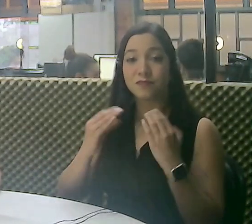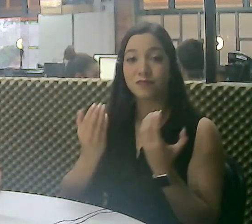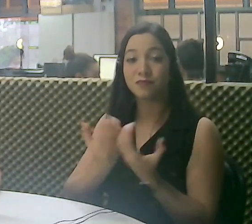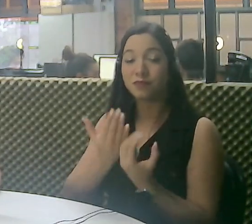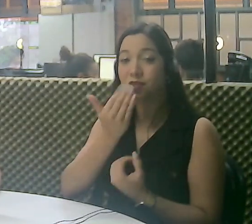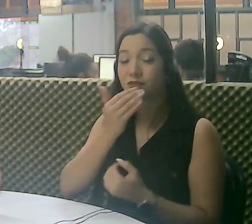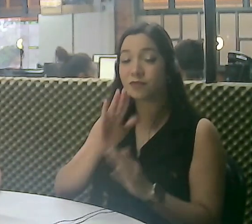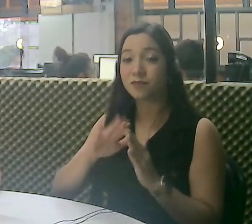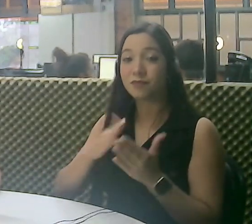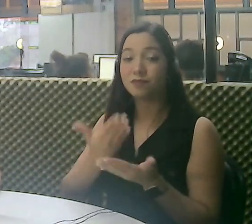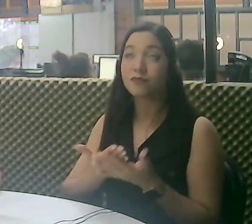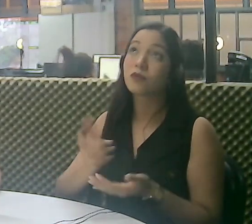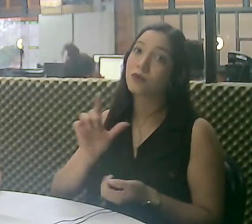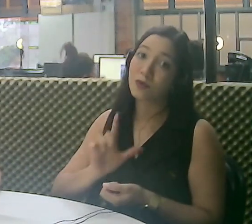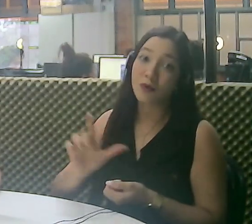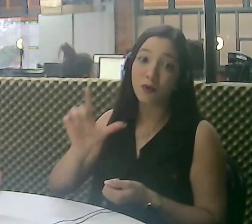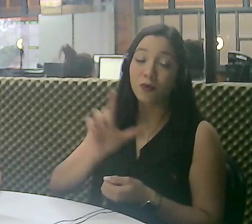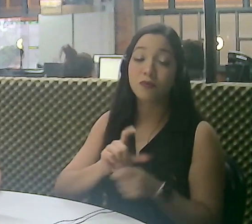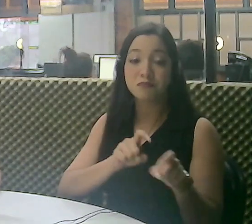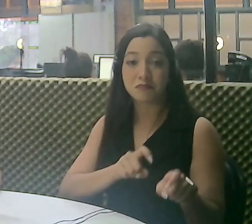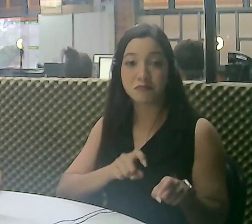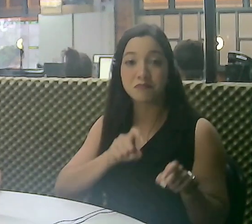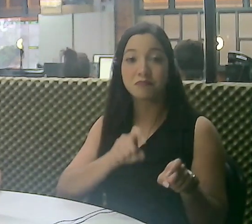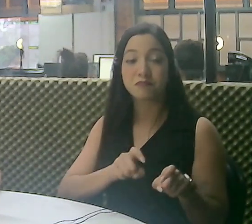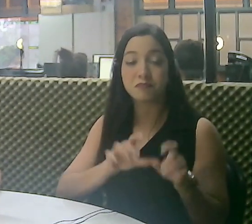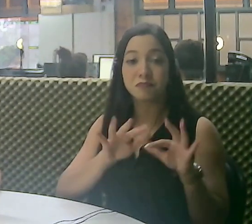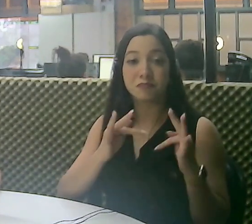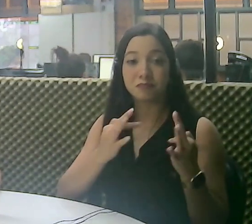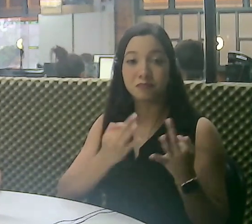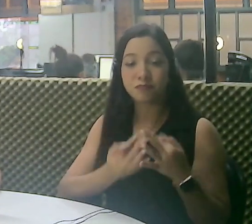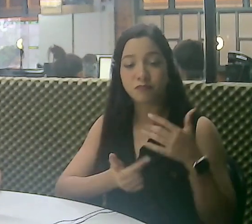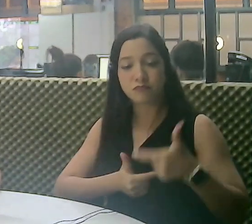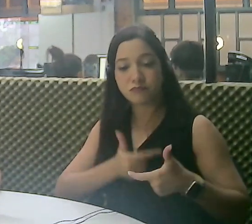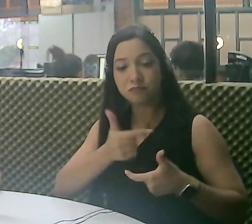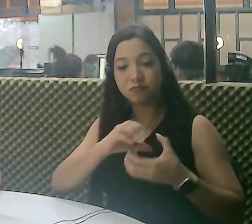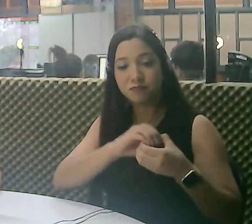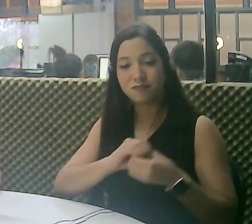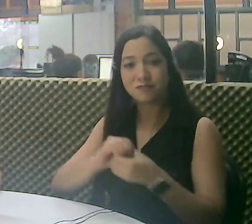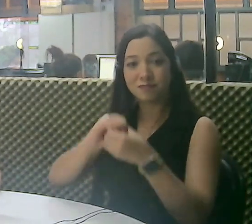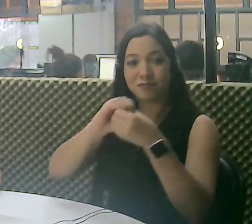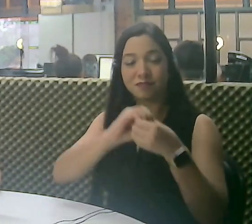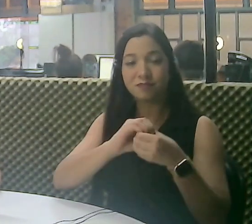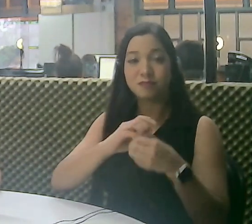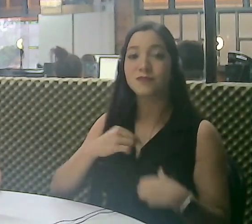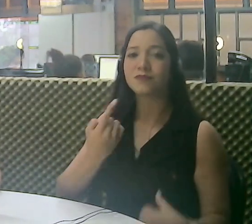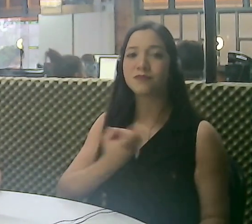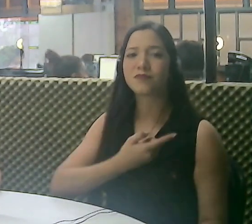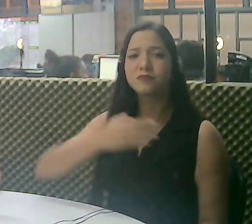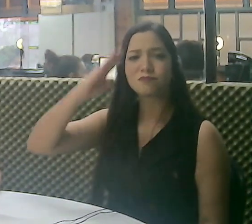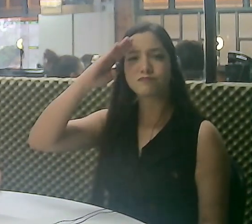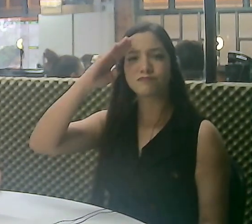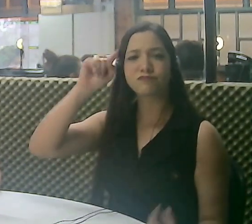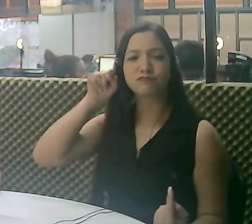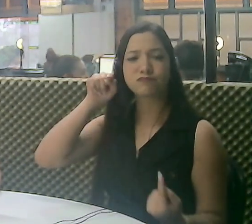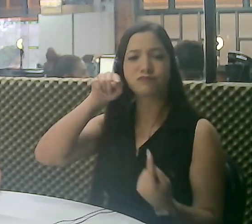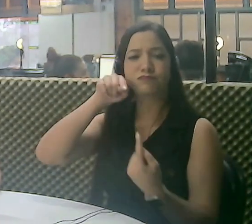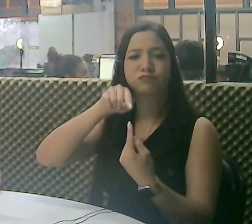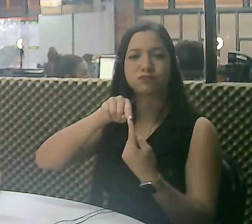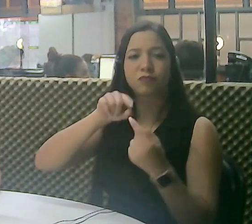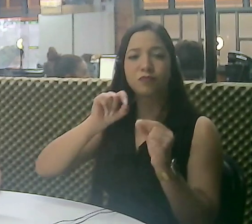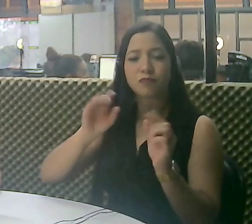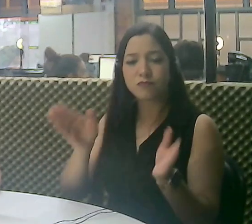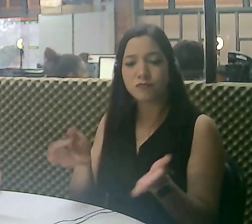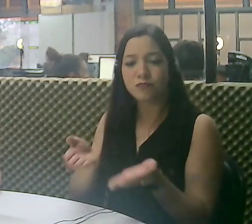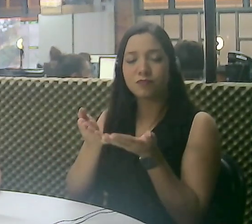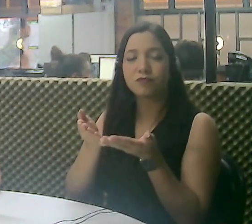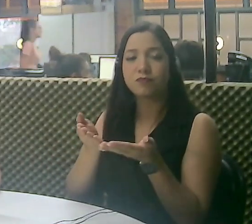Alimentação Escolar e, claro, os produtores, né, que trabalham nas cooperativas. Nosso principal objetivo é